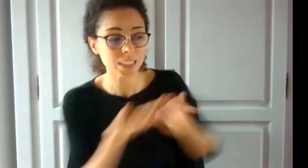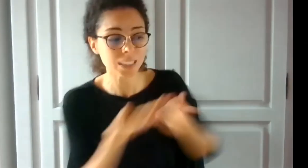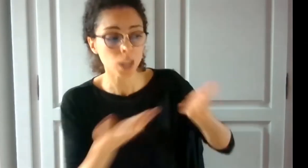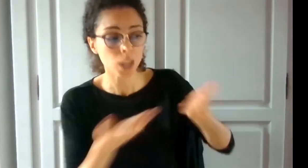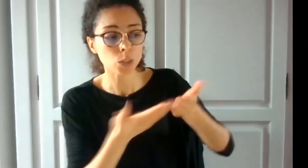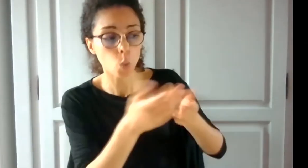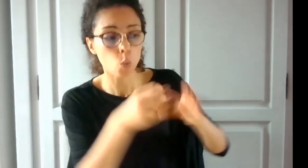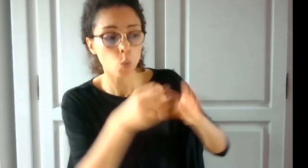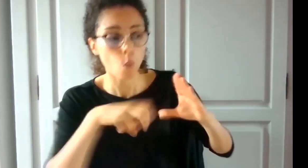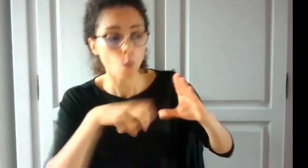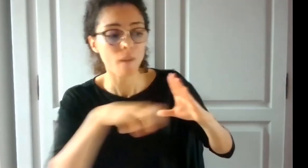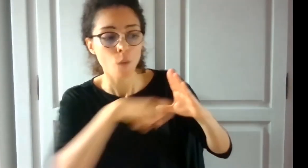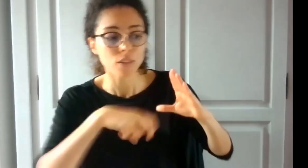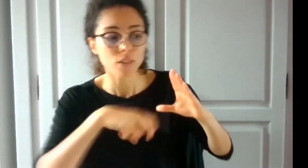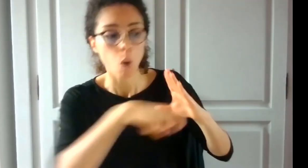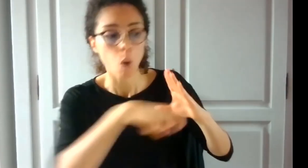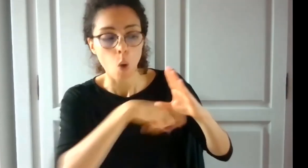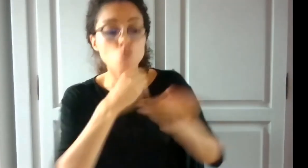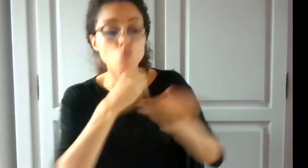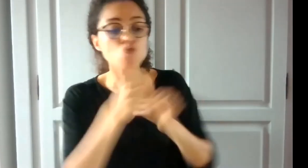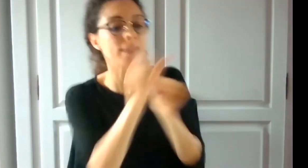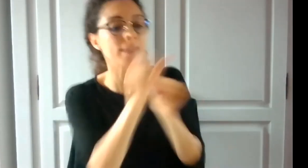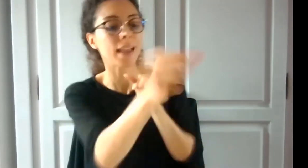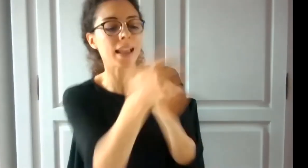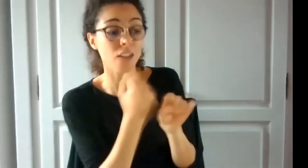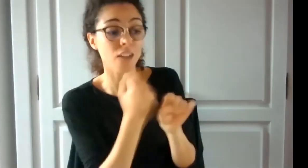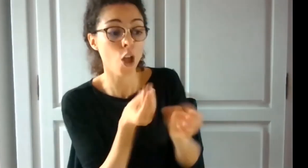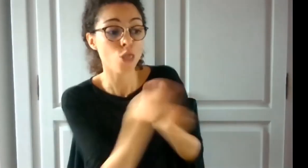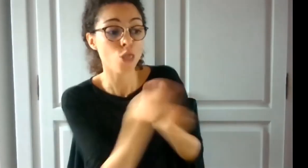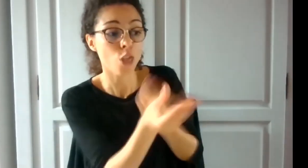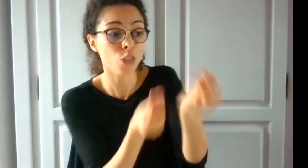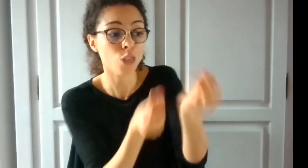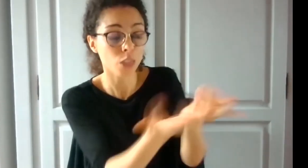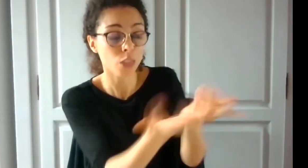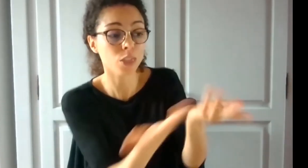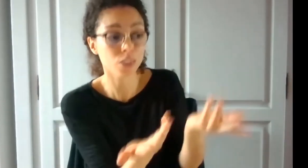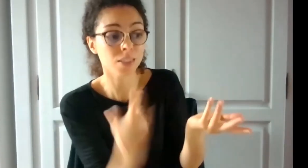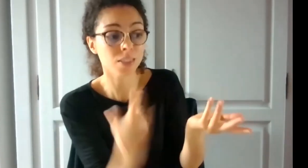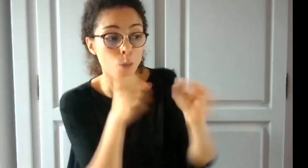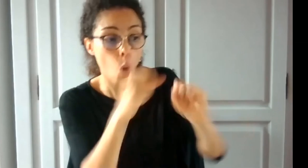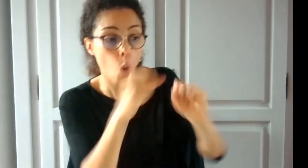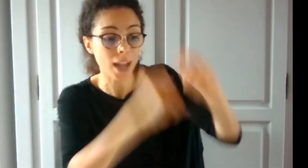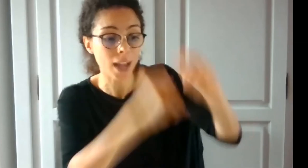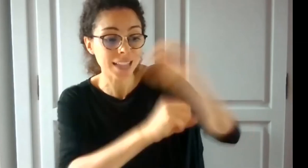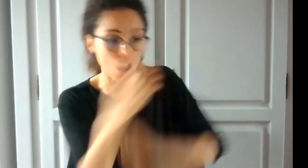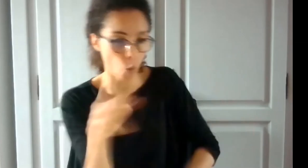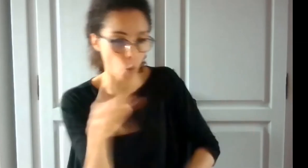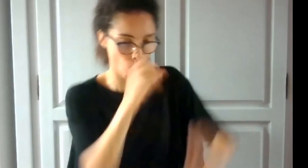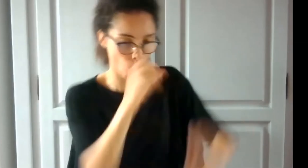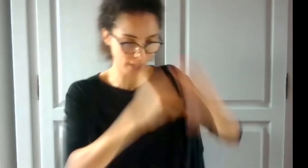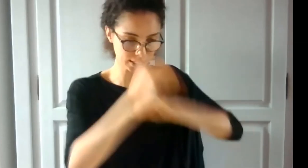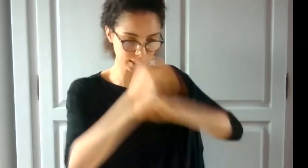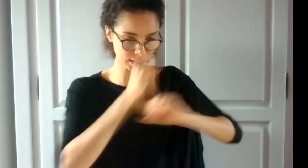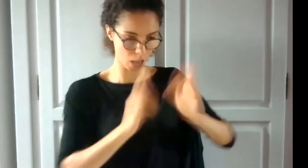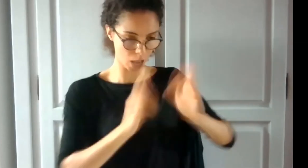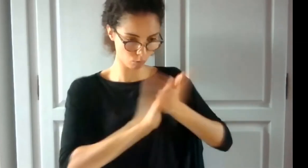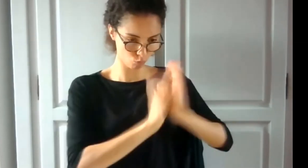de confinement ou de télétravail vous a permis finalement de réorganiser votre relation